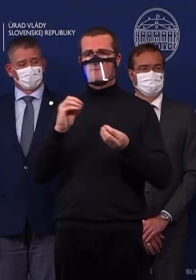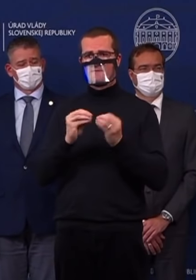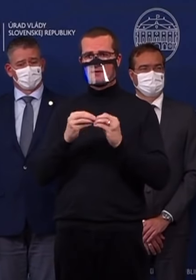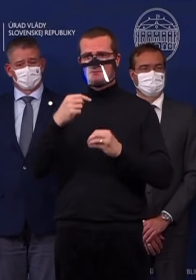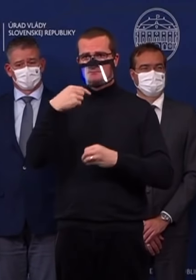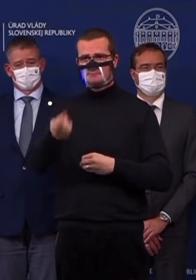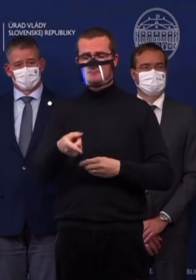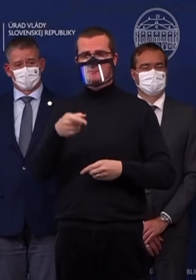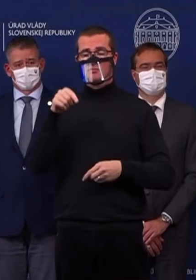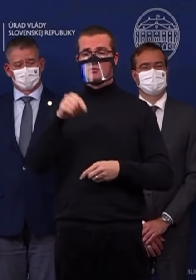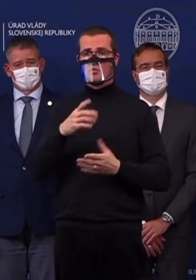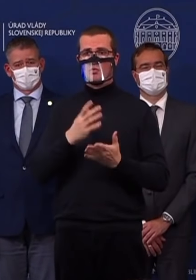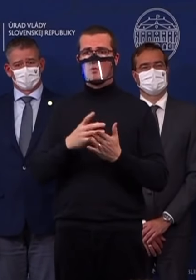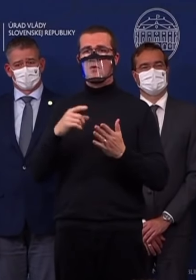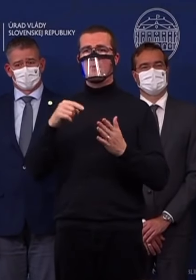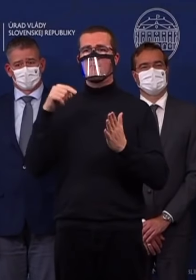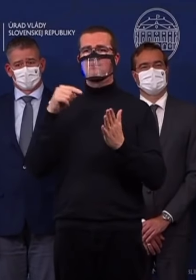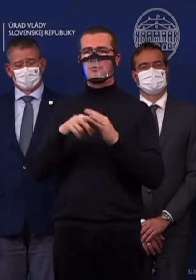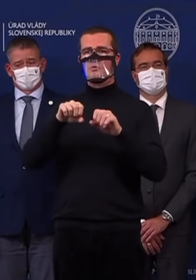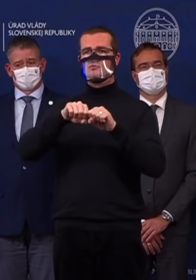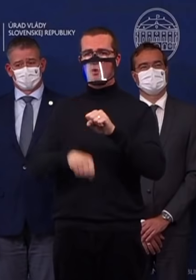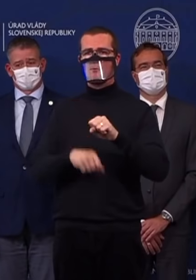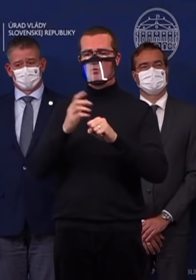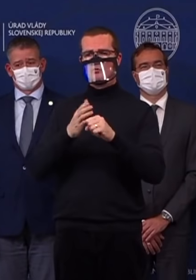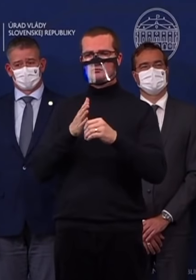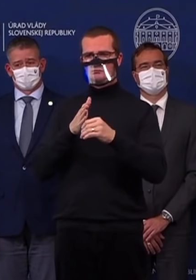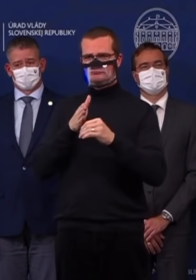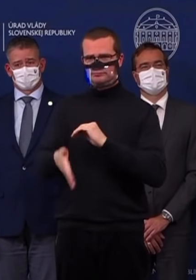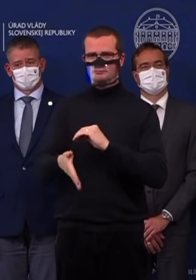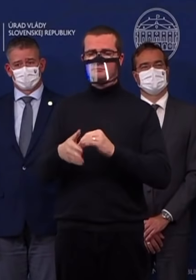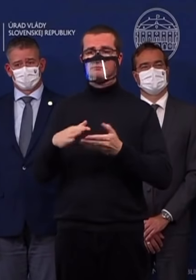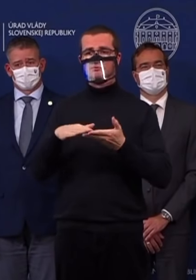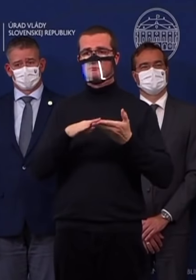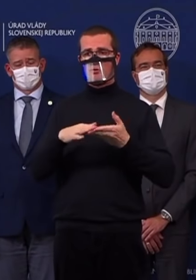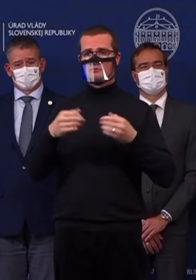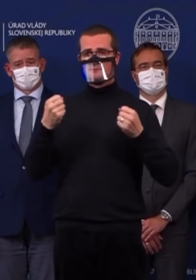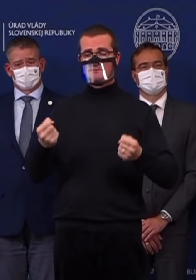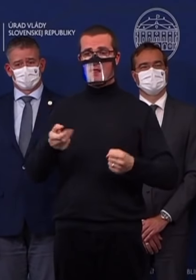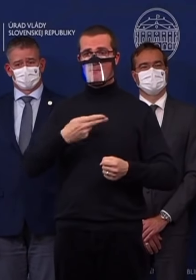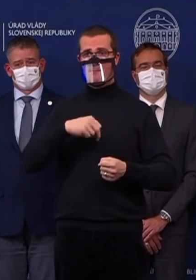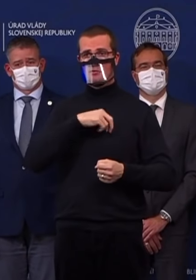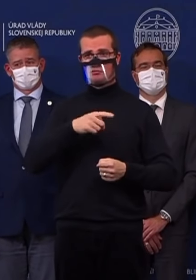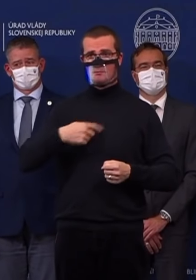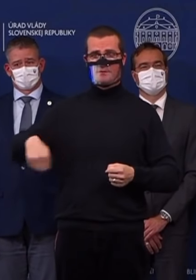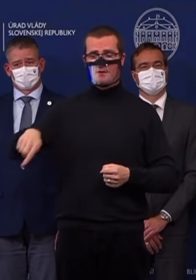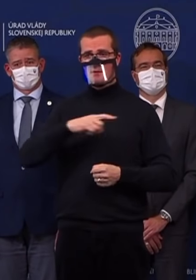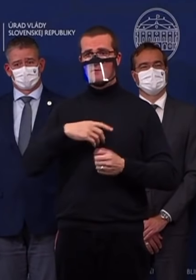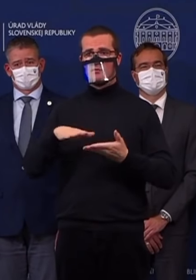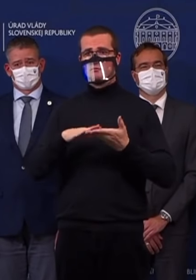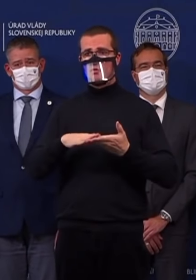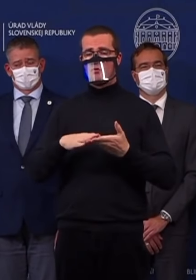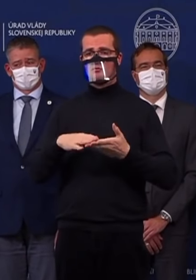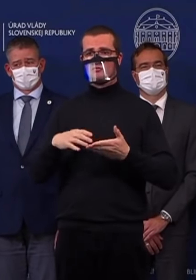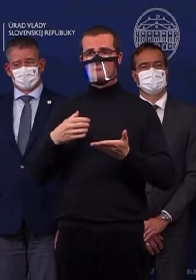sme to brať ako bod zlomu, kedy spoločnými silami, spoločnou zodpovednosťou a spoločným